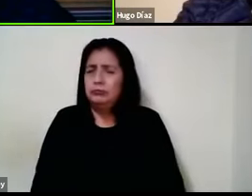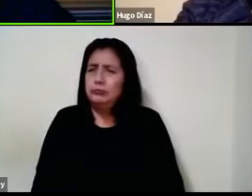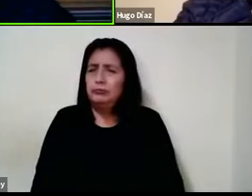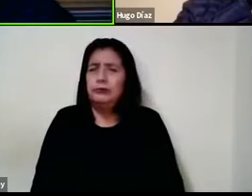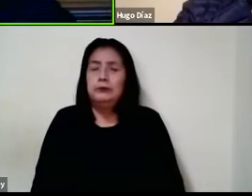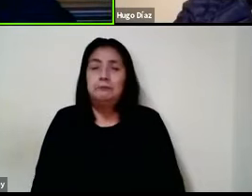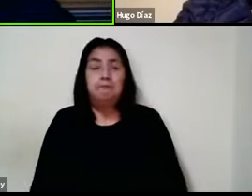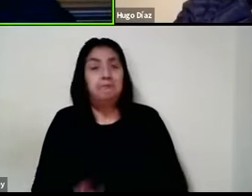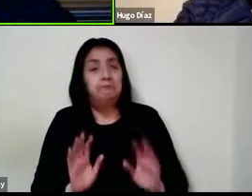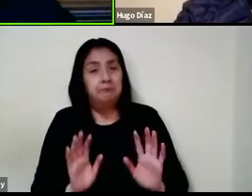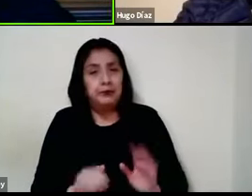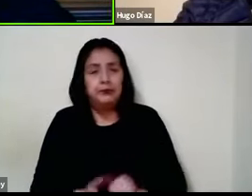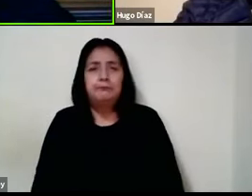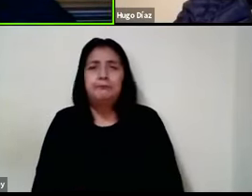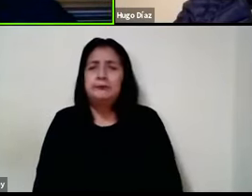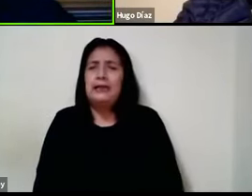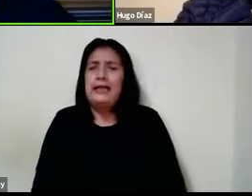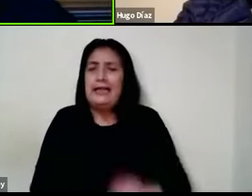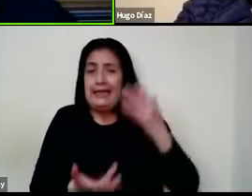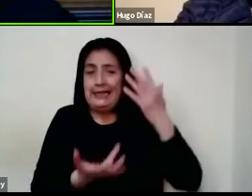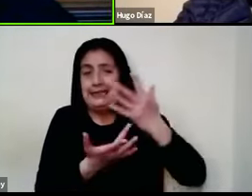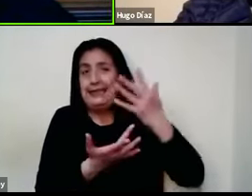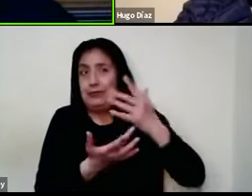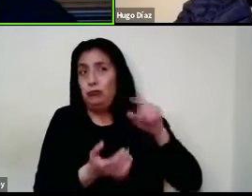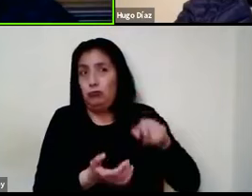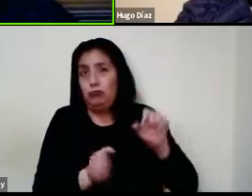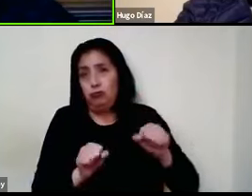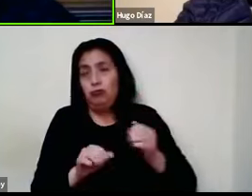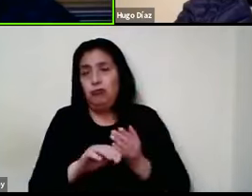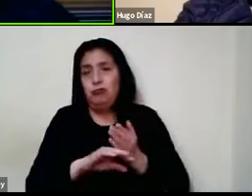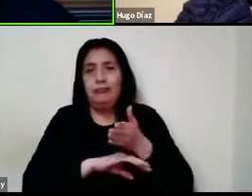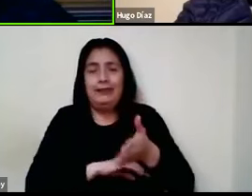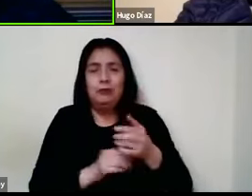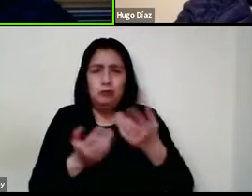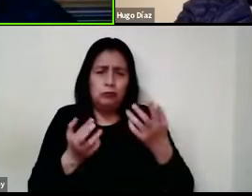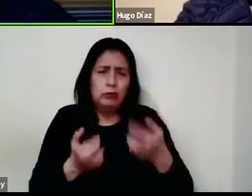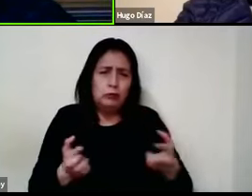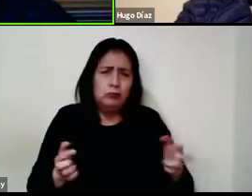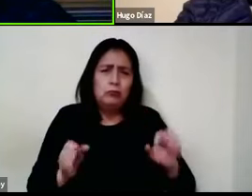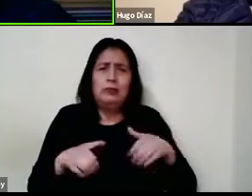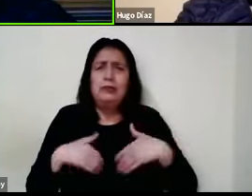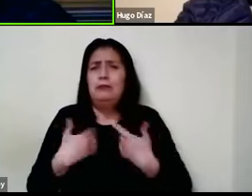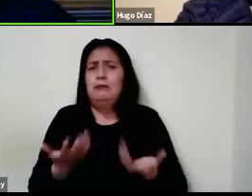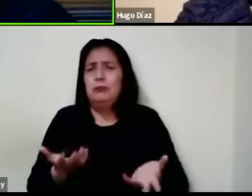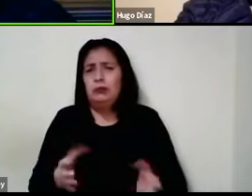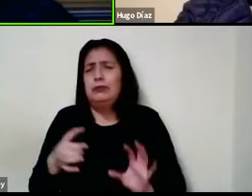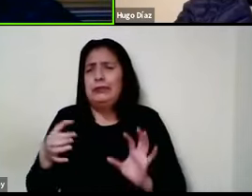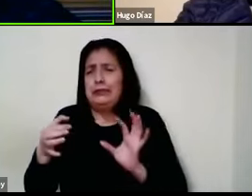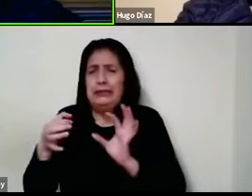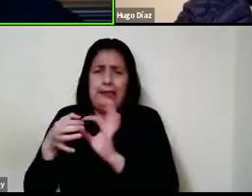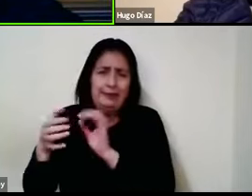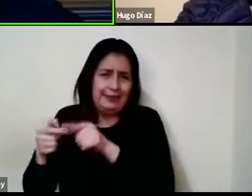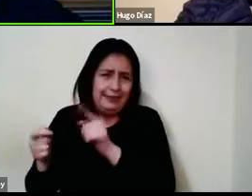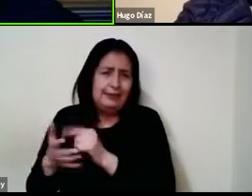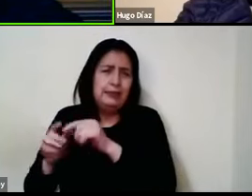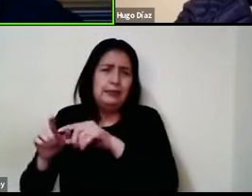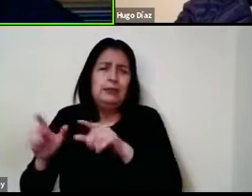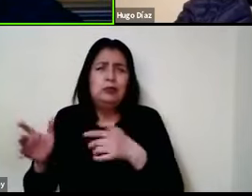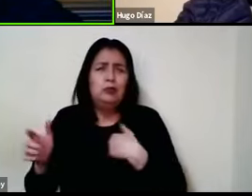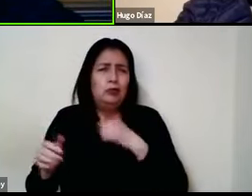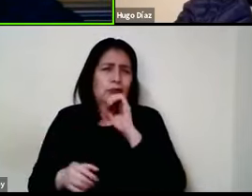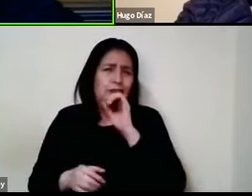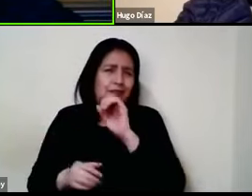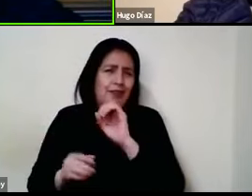Bueno, definitivamente las tecnologías son un medio, son un recurso más para poder anclar esa zona, yo le llamo